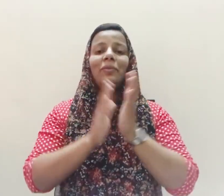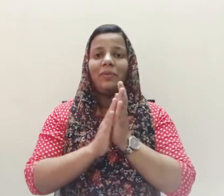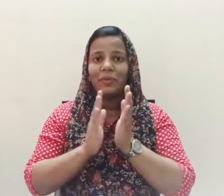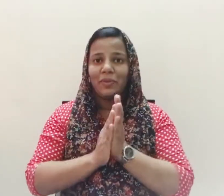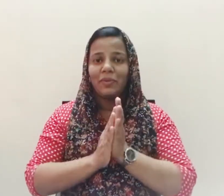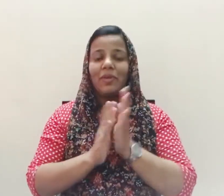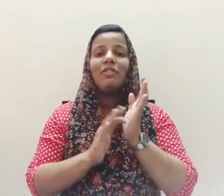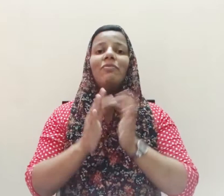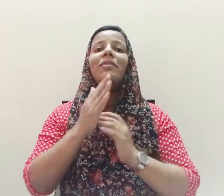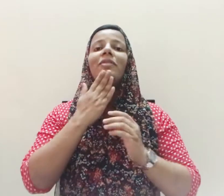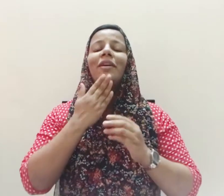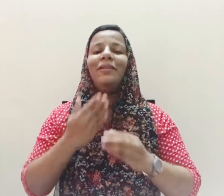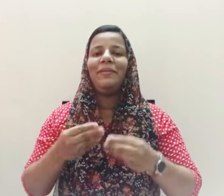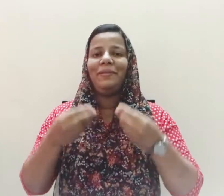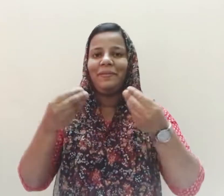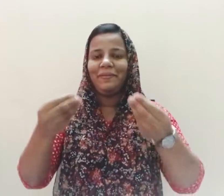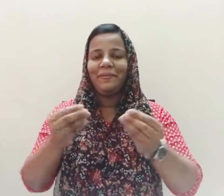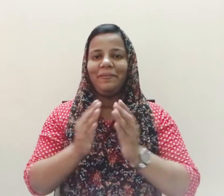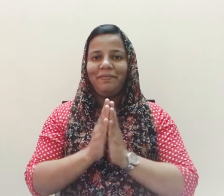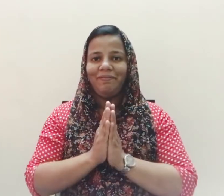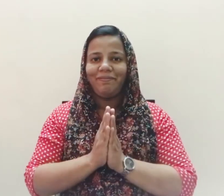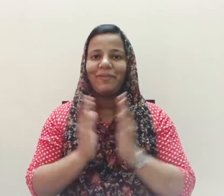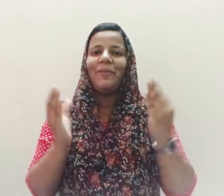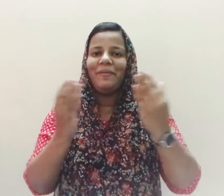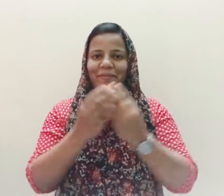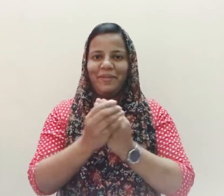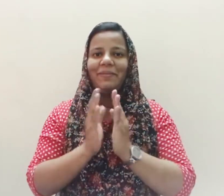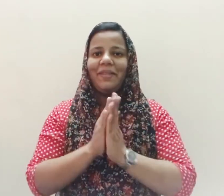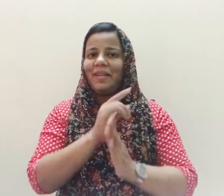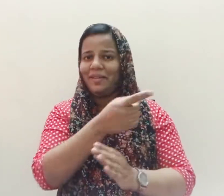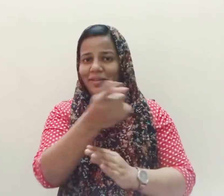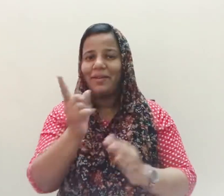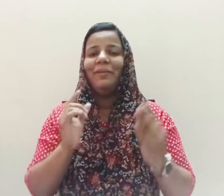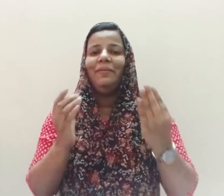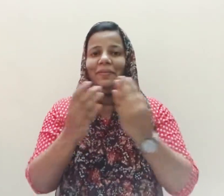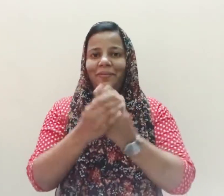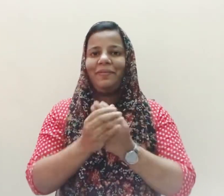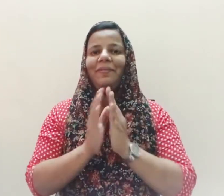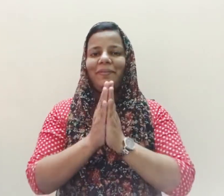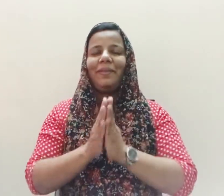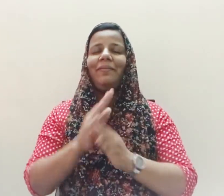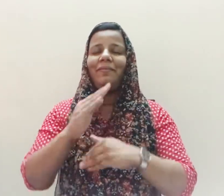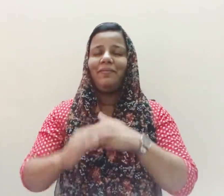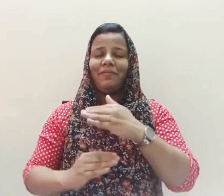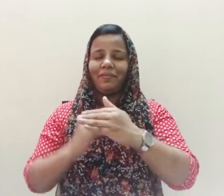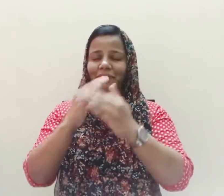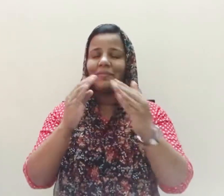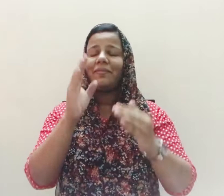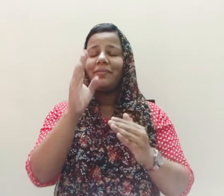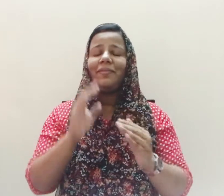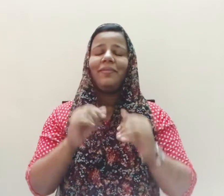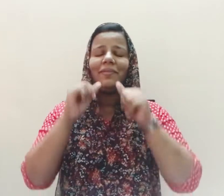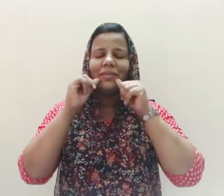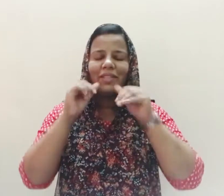സ്തുതിക്കുന്നു, ഞങ്ങൾ നന്ദി പറയുന്നു. ഹല്ലേലൂയ. ആമേൻ. നമുക്ക് ഒരുമിച്ച് പ്രാർത്ഥിക്കും. എല്ലാവരും ചേർന്ന് പ്രാർത്ഥിച്ചാട്ടെ. ഞങ്ങളുടെ സ്വർഗീയ പിതാവേ, അനുഗ്രഹിക്കപ്പെട്ട